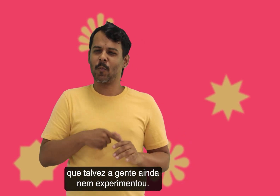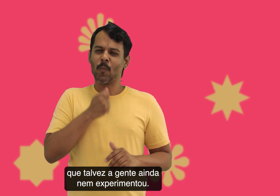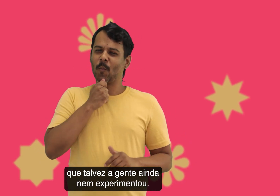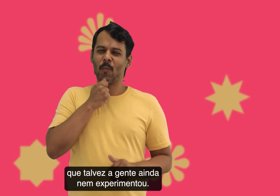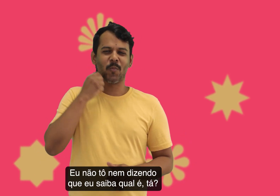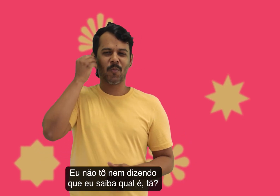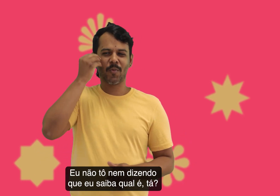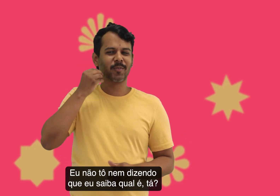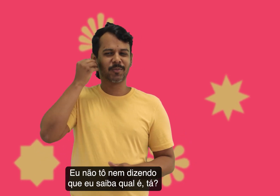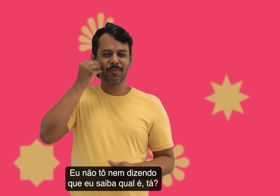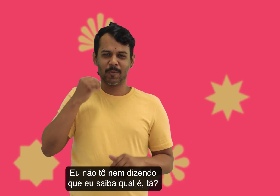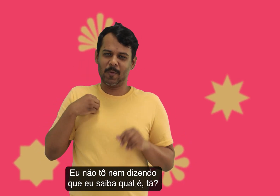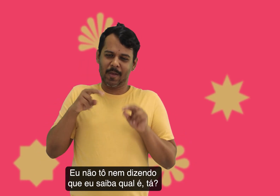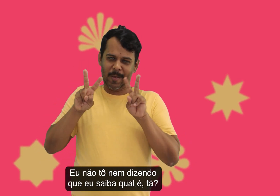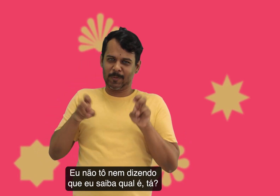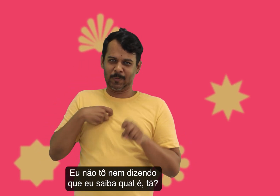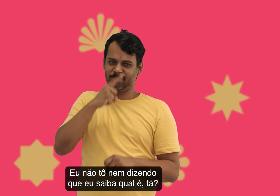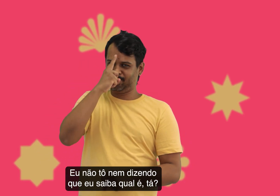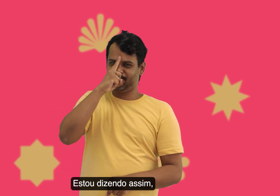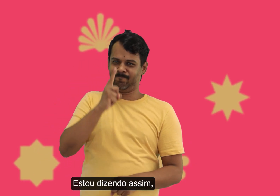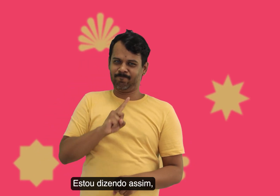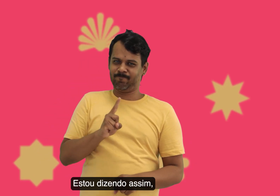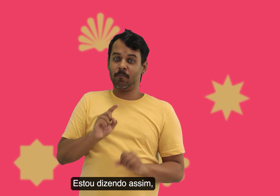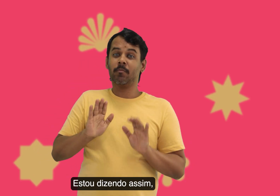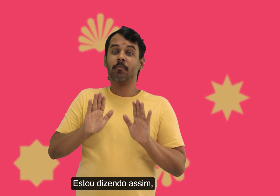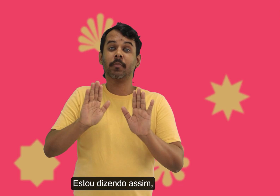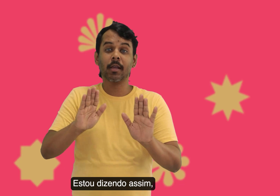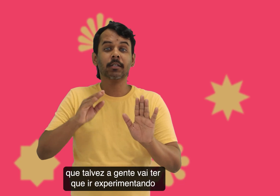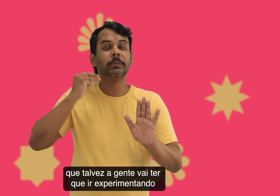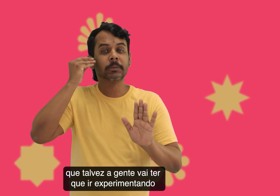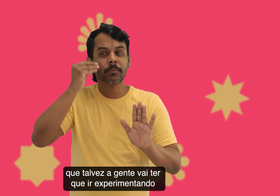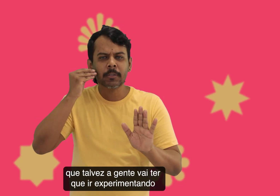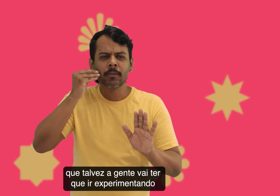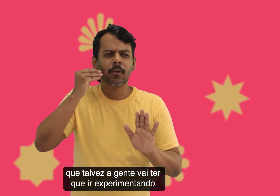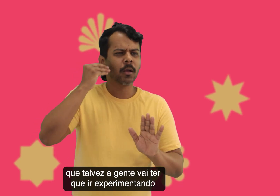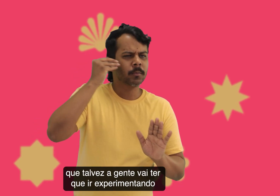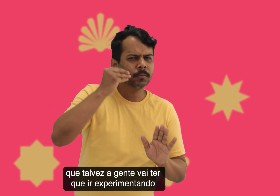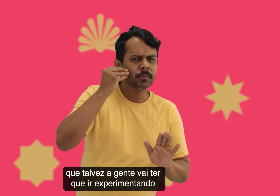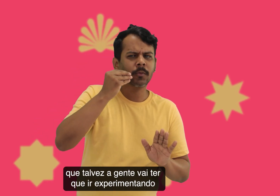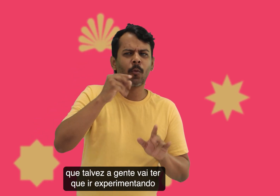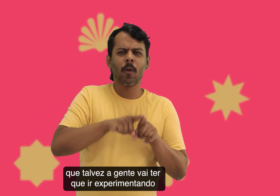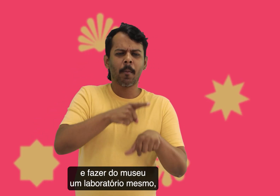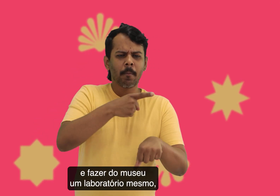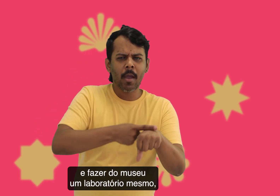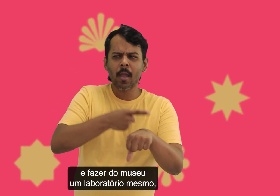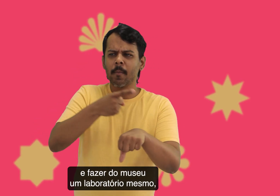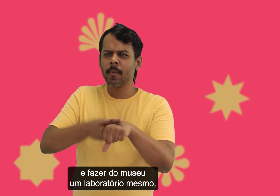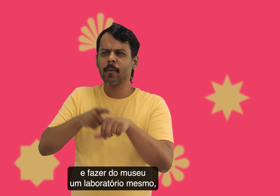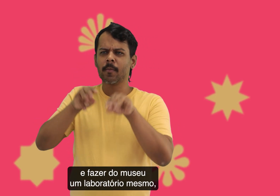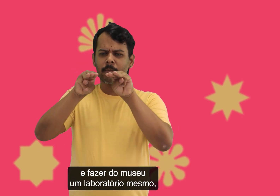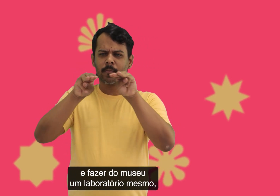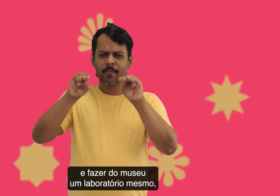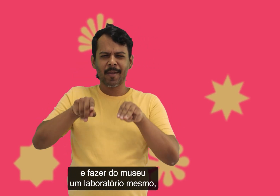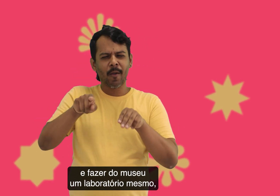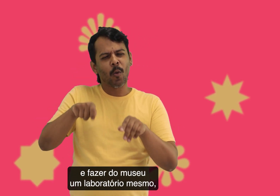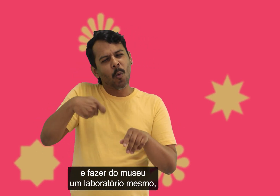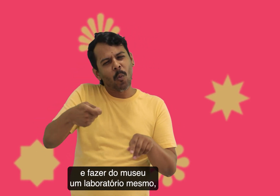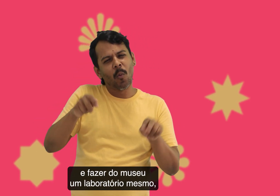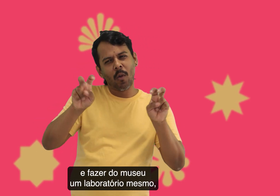nem experimentou. Eu não estou nem dizendo que eu saiba qual é, tá? Eu estou dizendo assim, que talvez a gente vá ter que ir experimentando, fazer do museu um laboratório